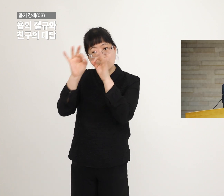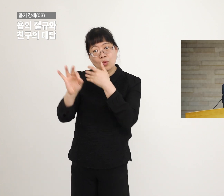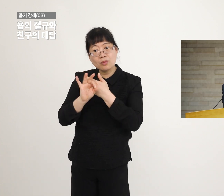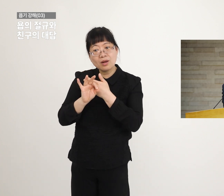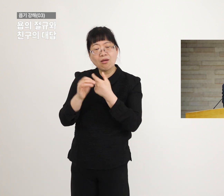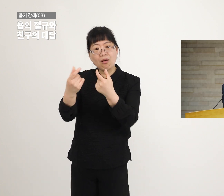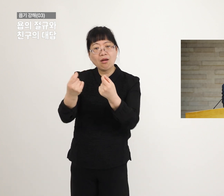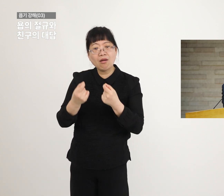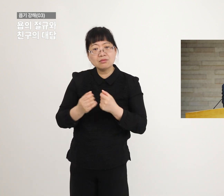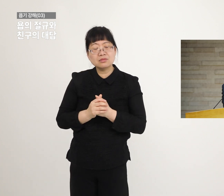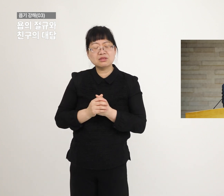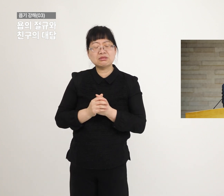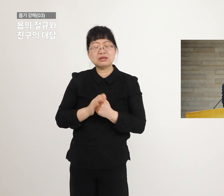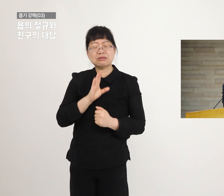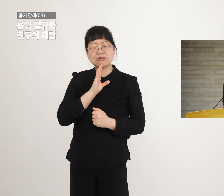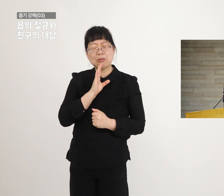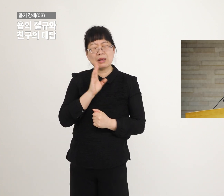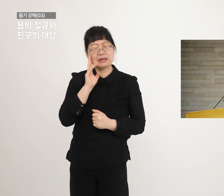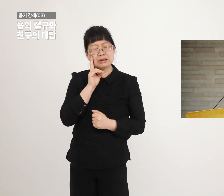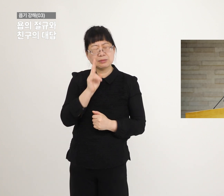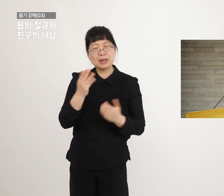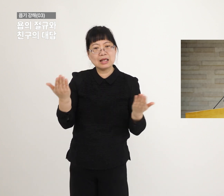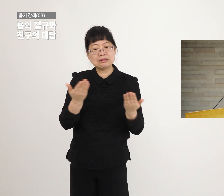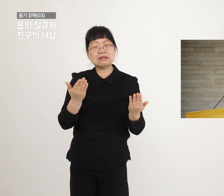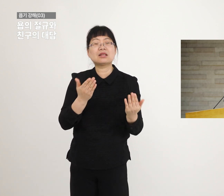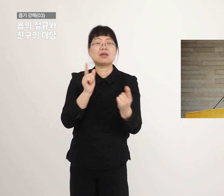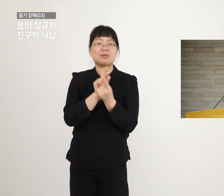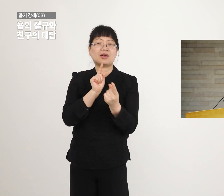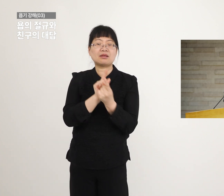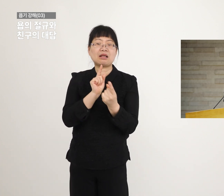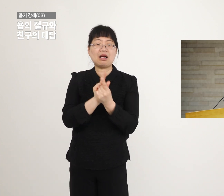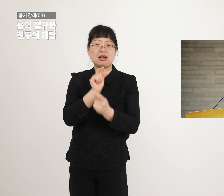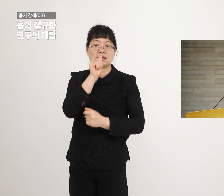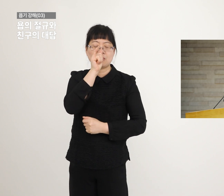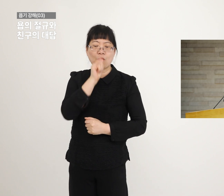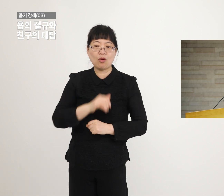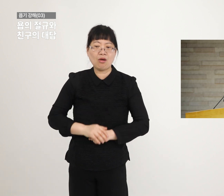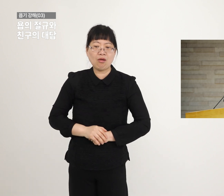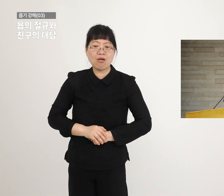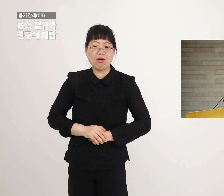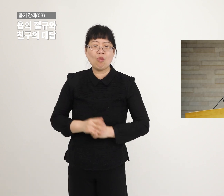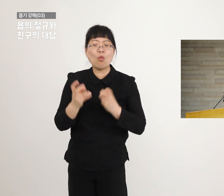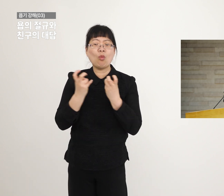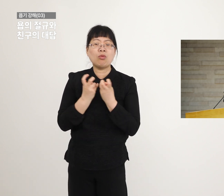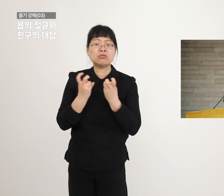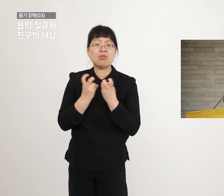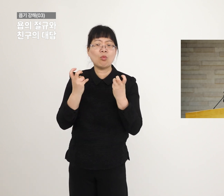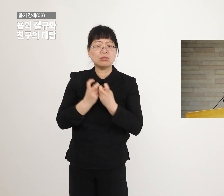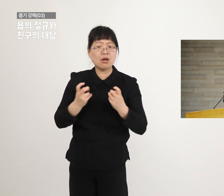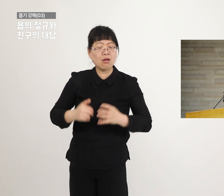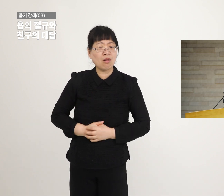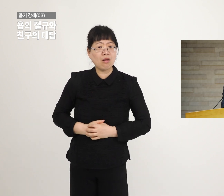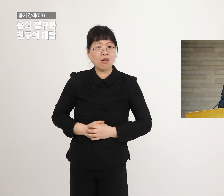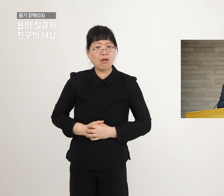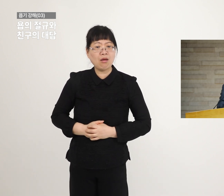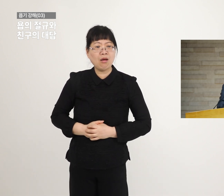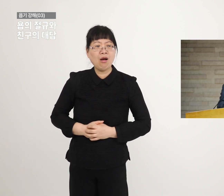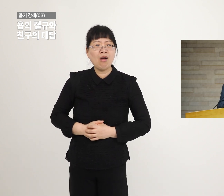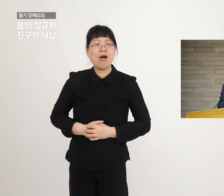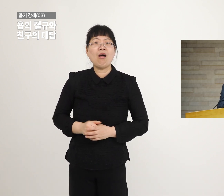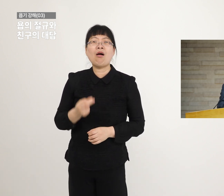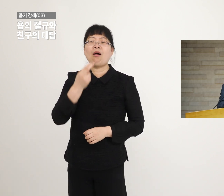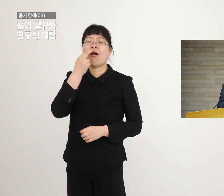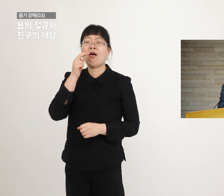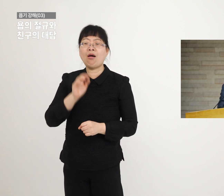이런 끔찍한 일들이 주변에 얼마나 많습니까? 어머나 어떻게 그럴 수가 있어. 이런